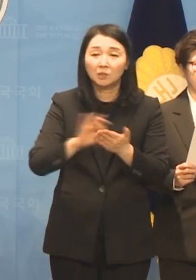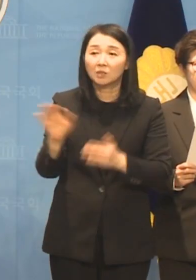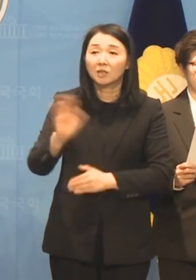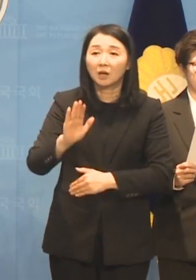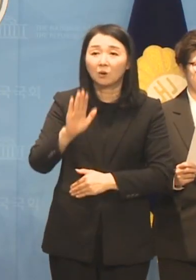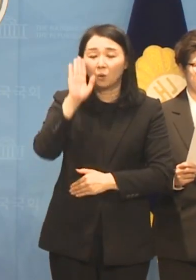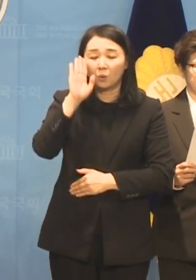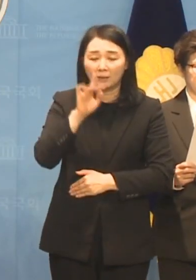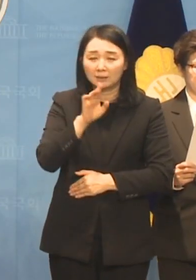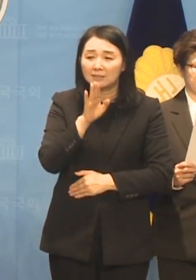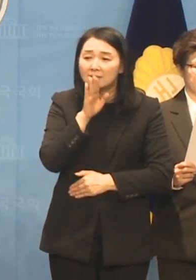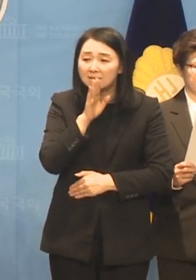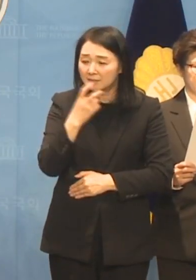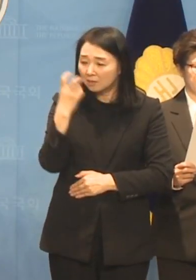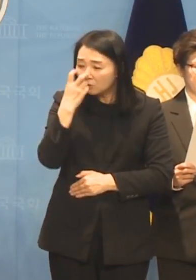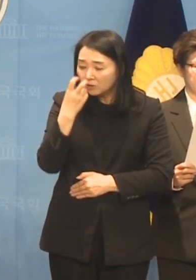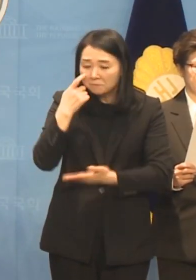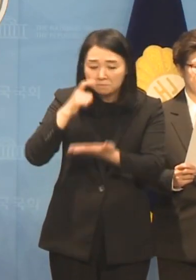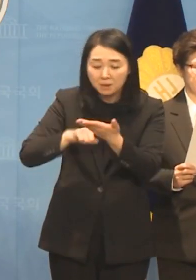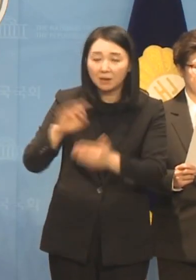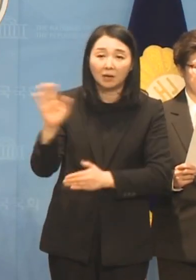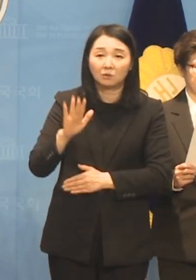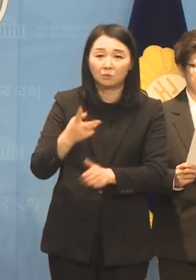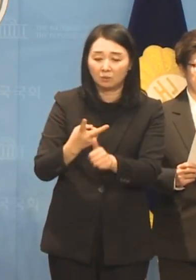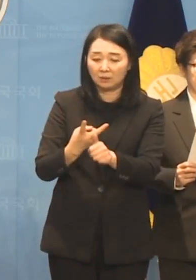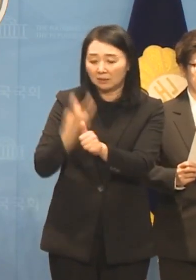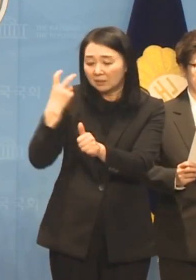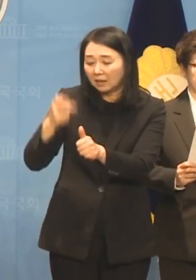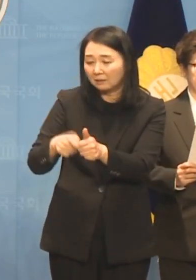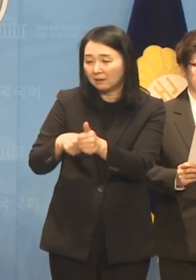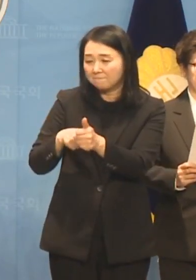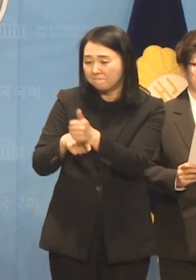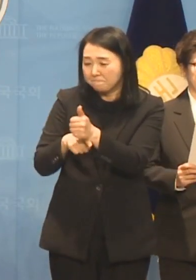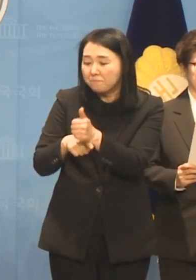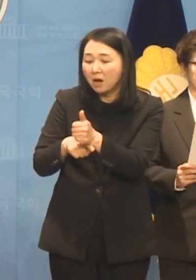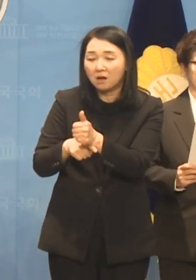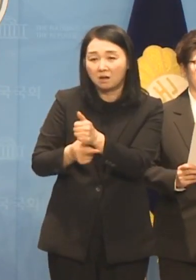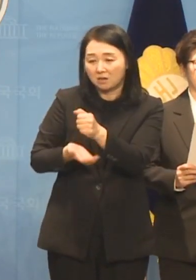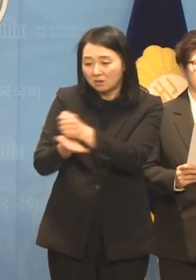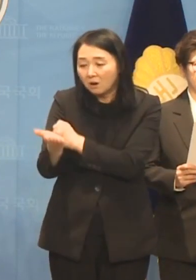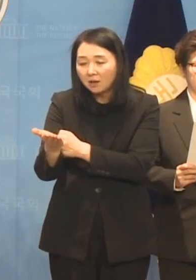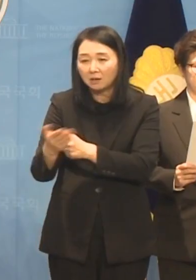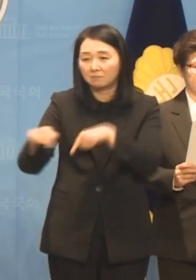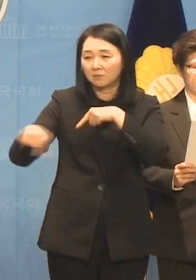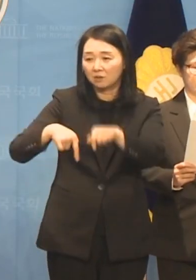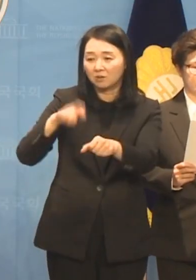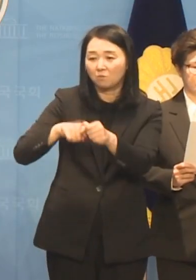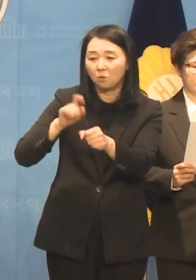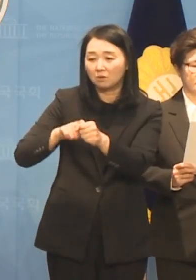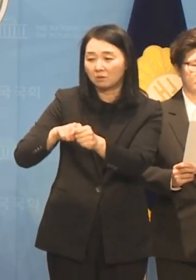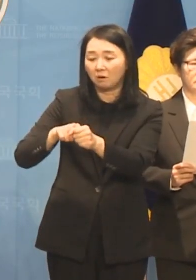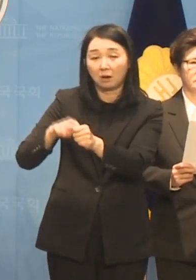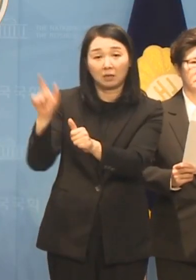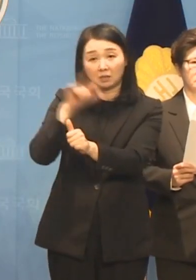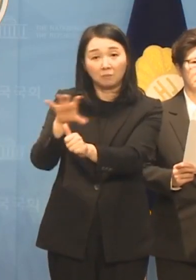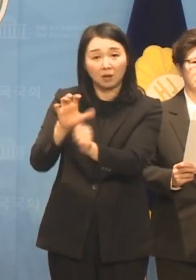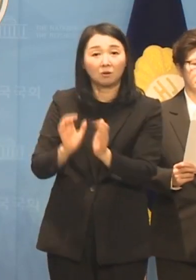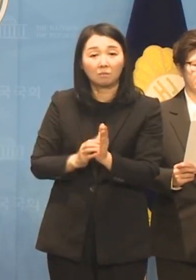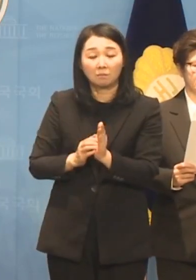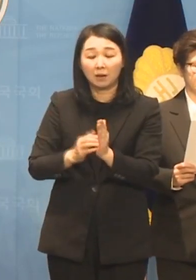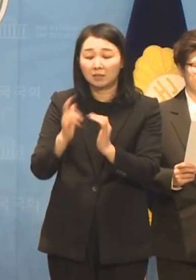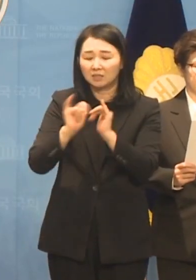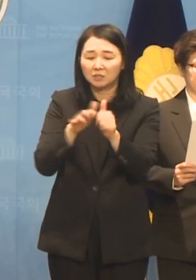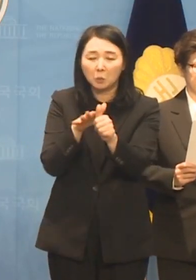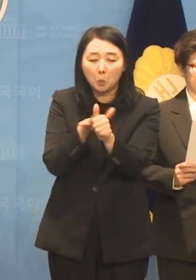진실 규명보다는 탄핵 재판에 영향을 미치려는 정치적 공세로만 악용하고 증인들을